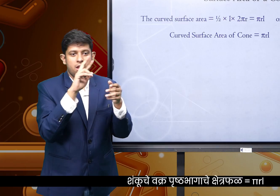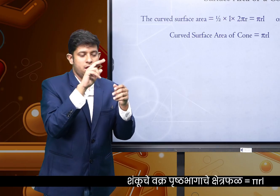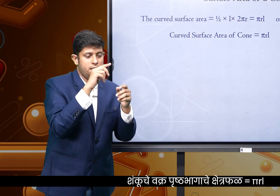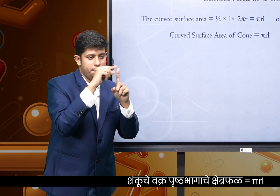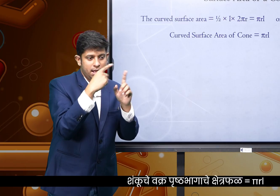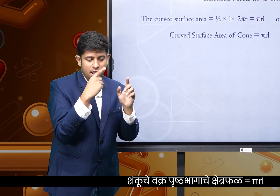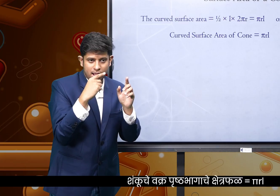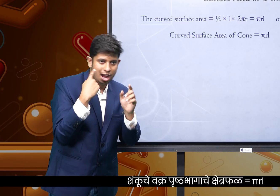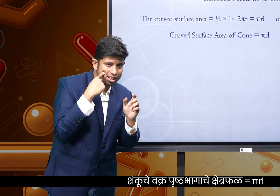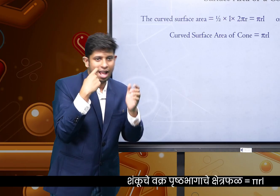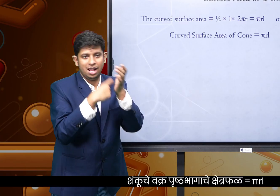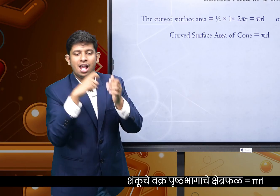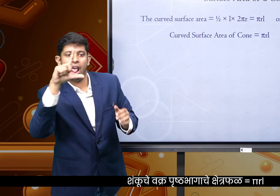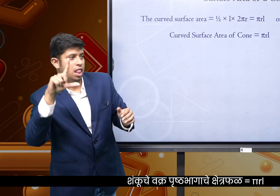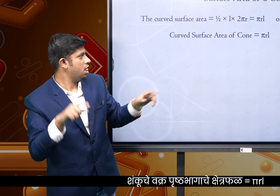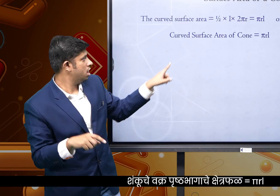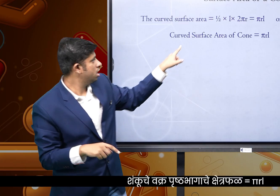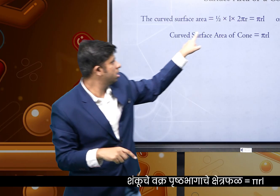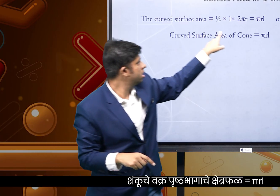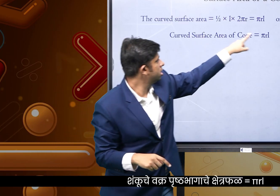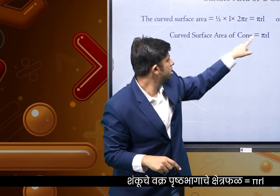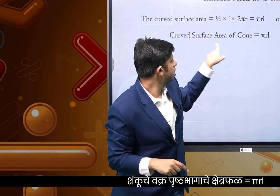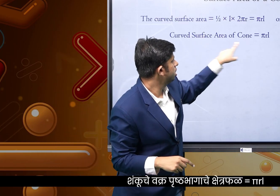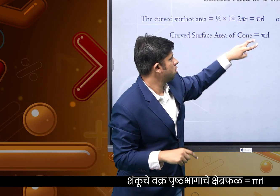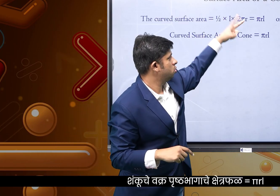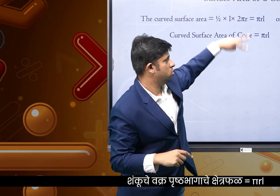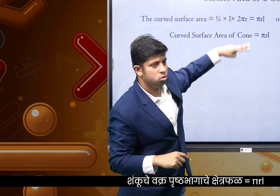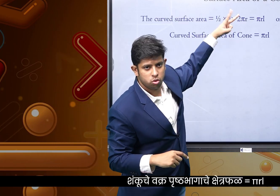शंकूचे वक्र पृष्ठभागाचे क्षेत्रफळ बरोबर 2πrl,